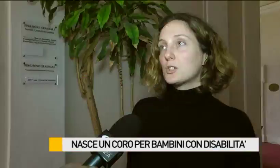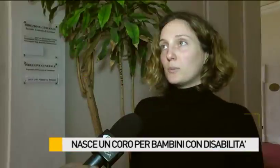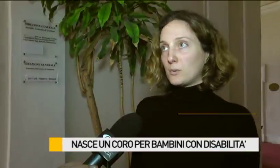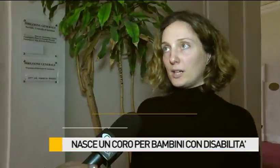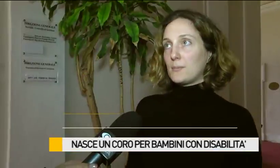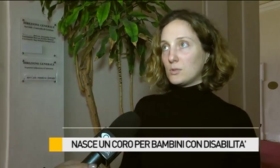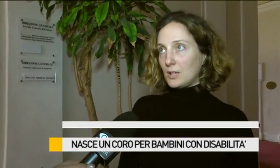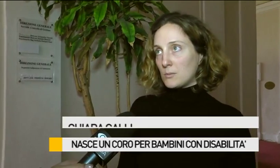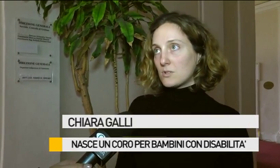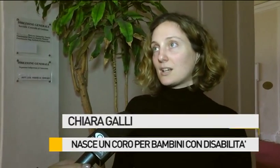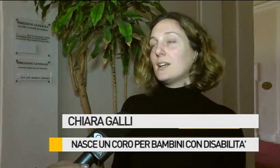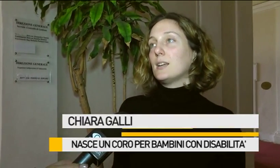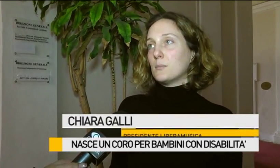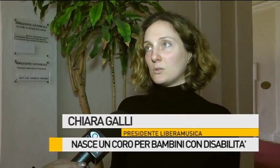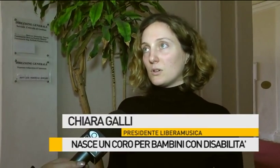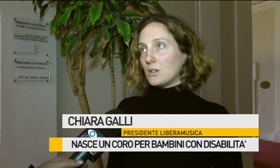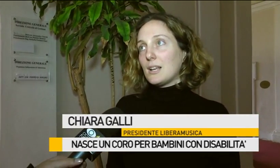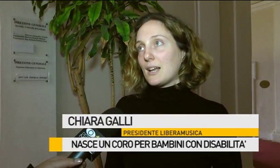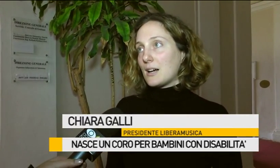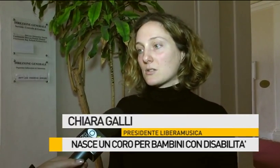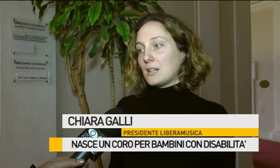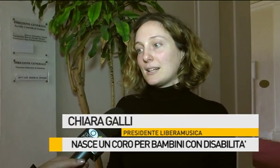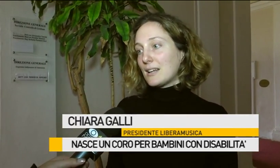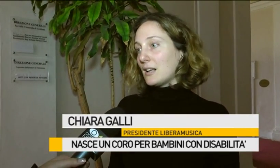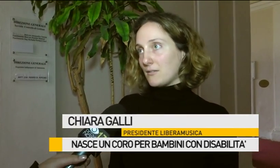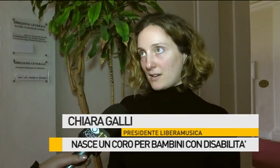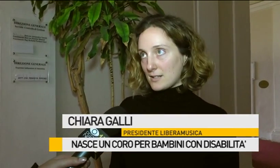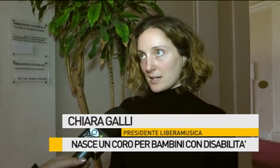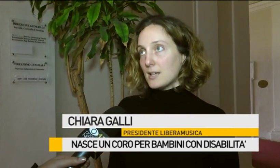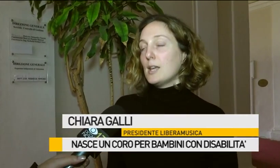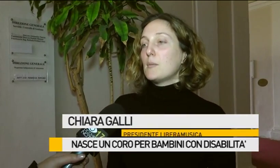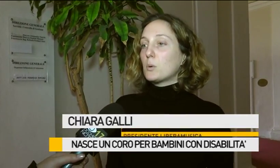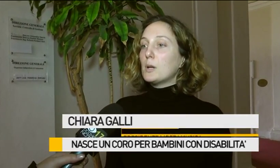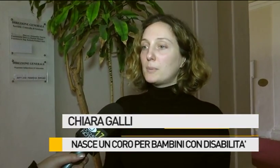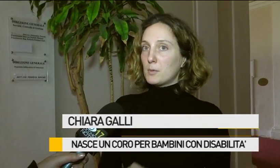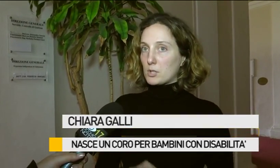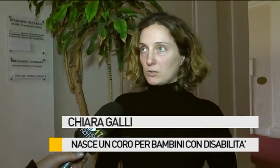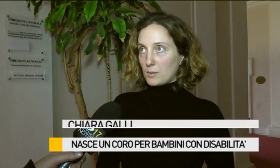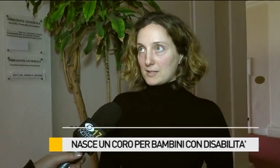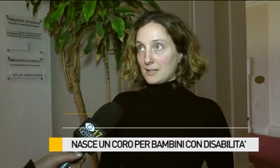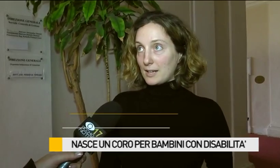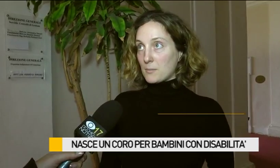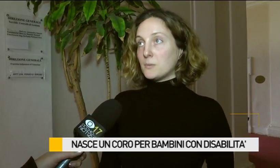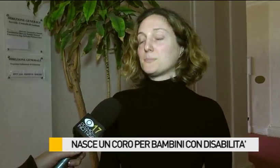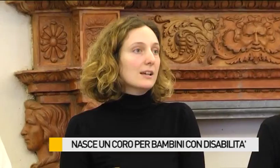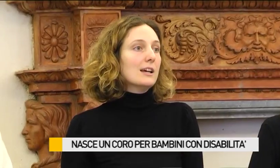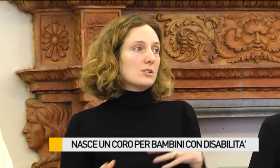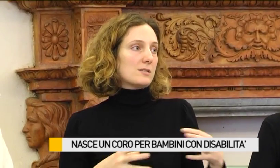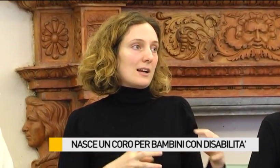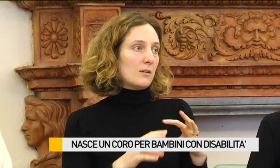nasce per unire il mondo della musica e il mondo della solidarietà e dell'infanzia. Per cui il primo progetto che presenteremo, una fase